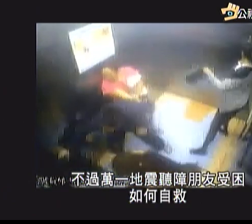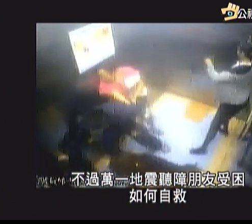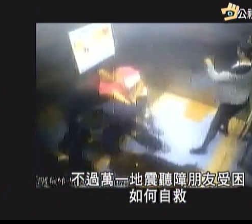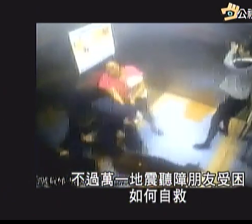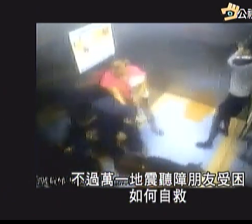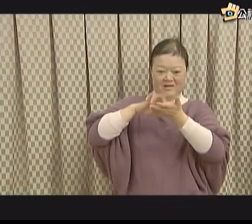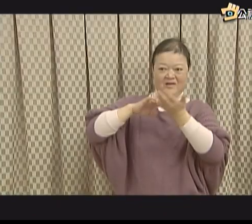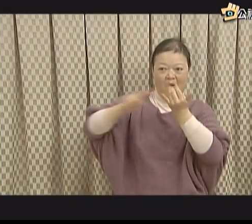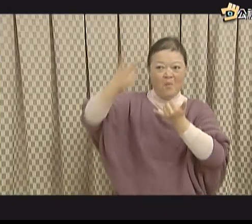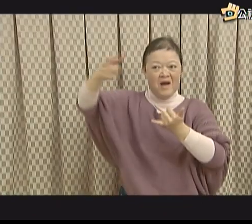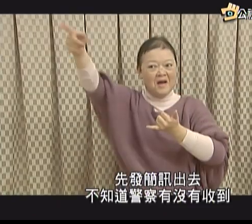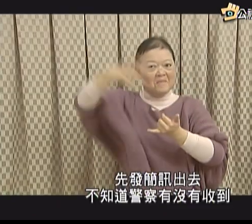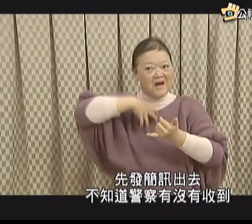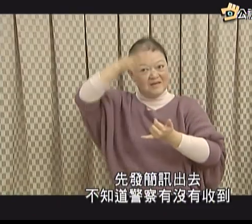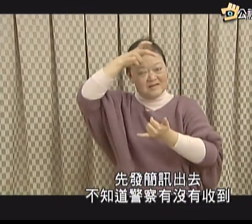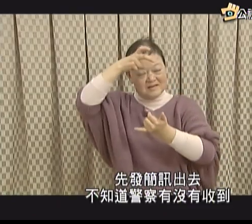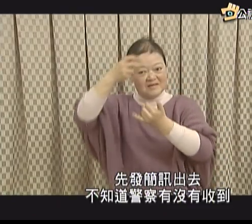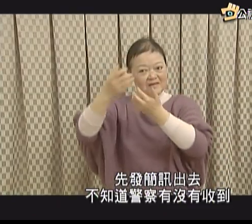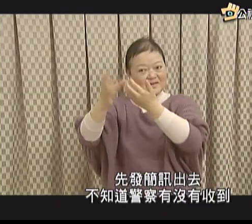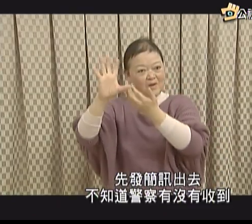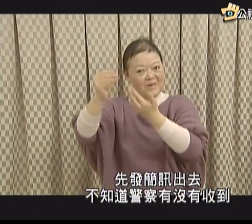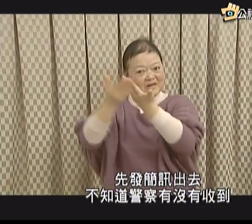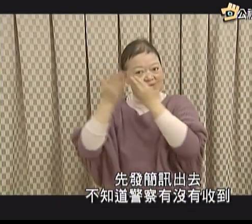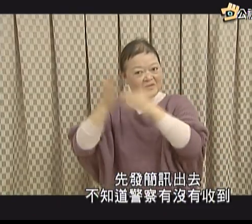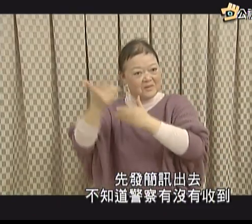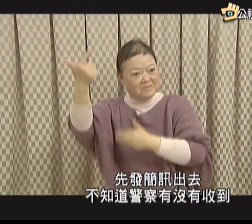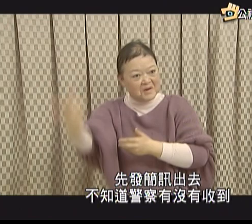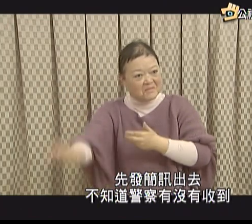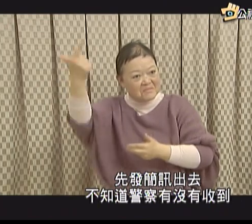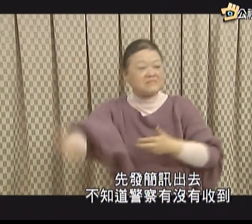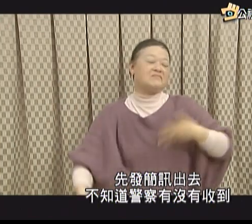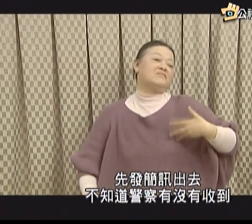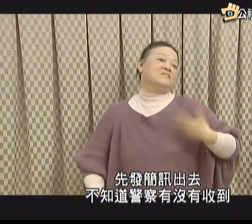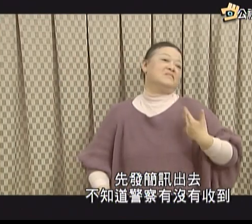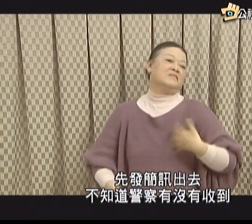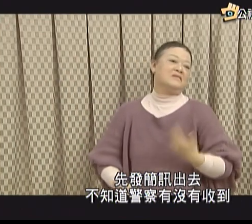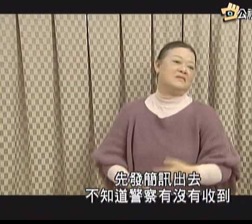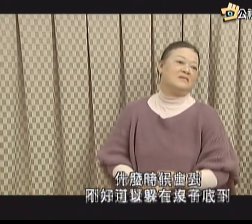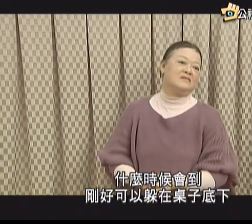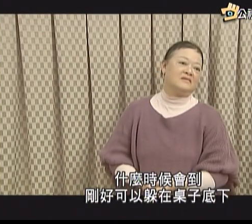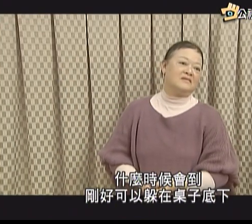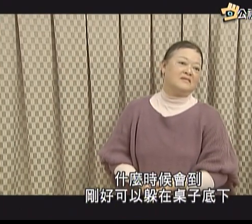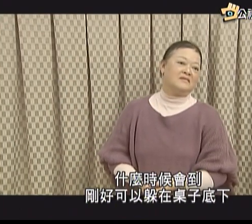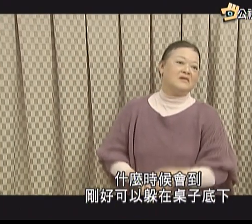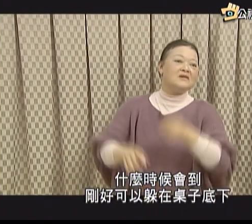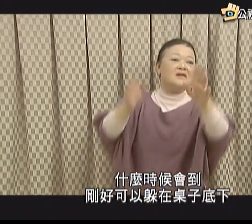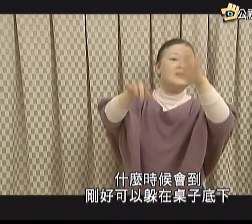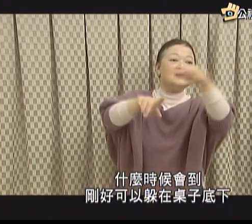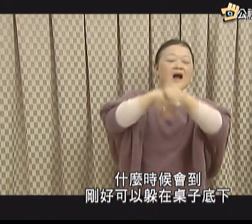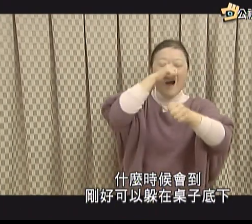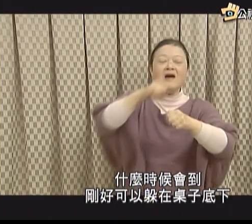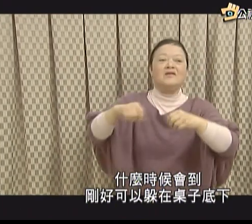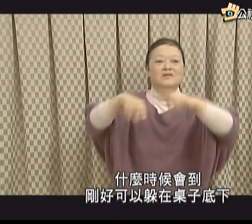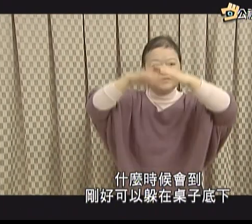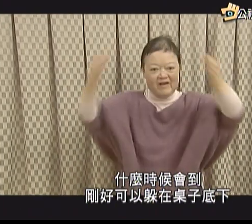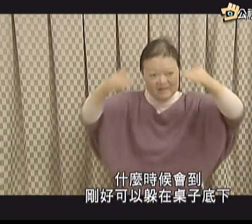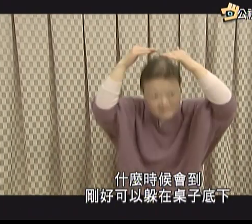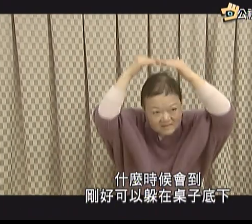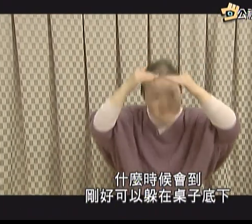救？ 先发警讯出去，不知道警察有没有收到，什么时候会收到，刚好可以先躲在桌子